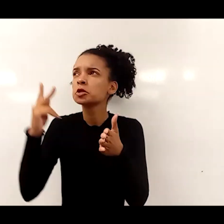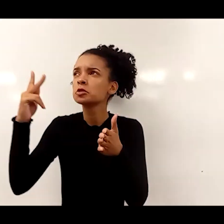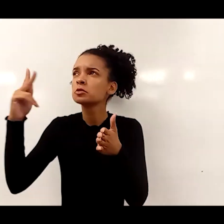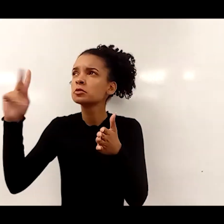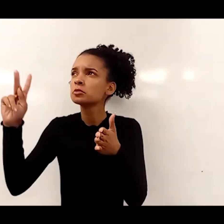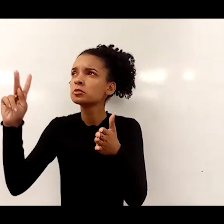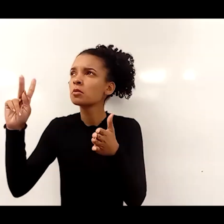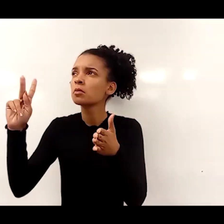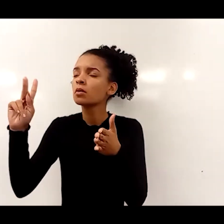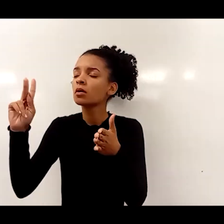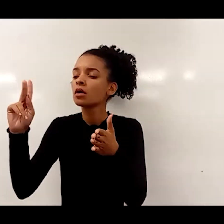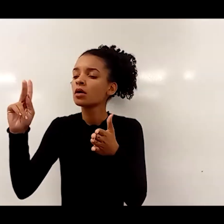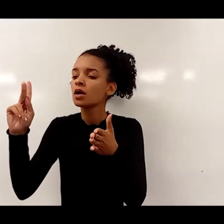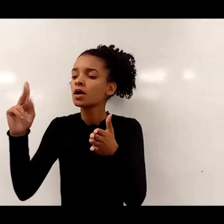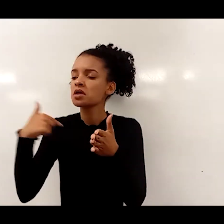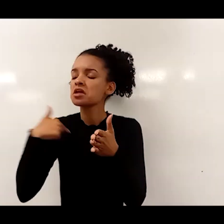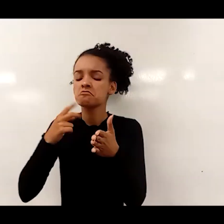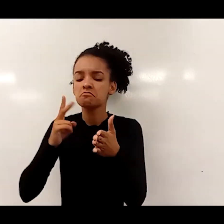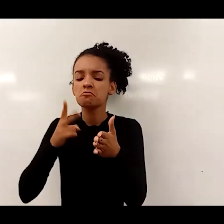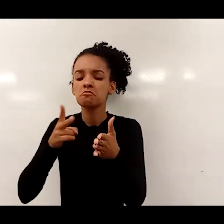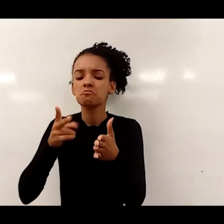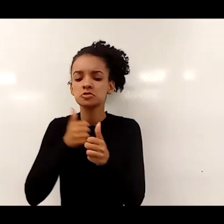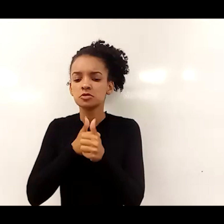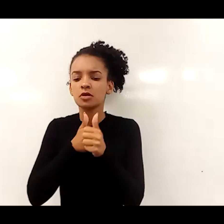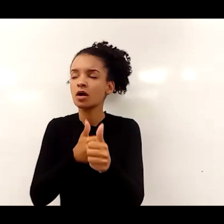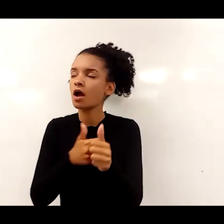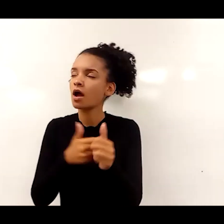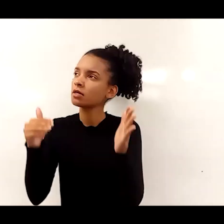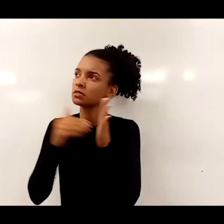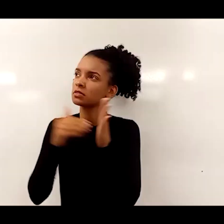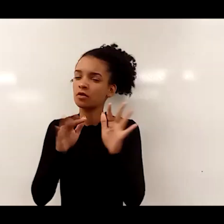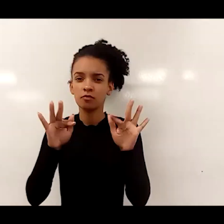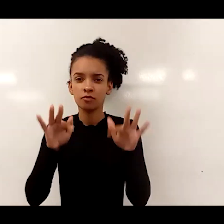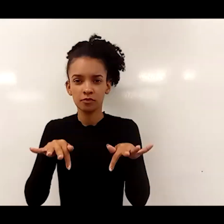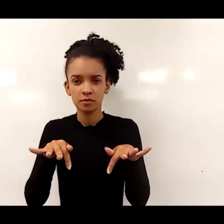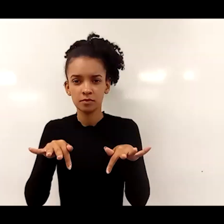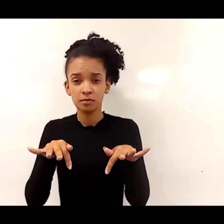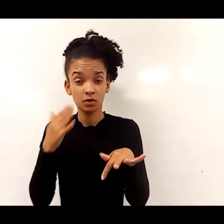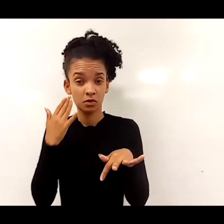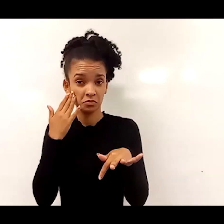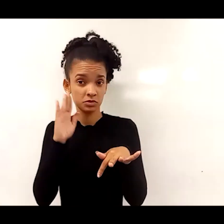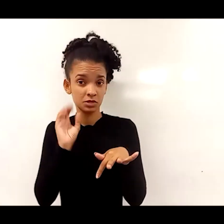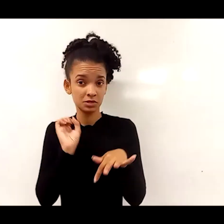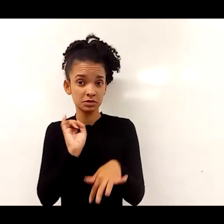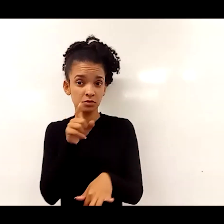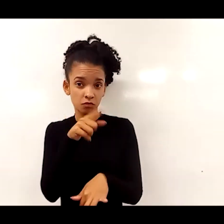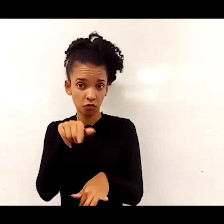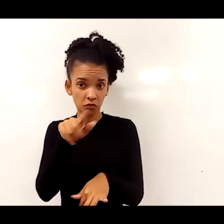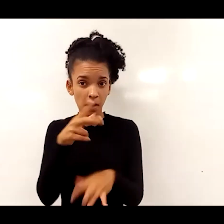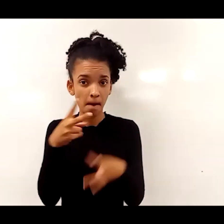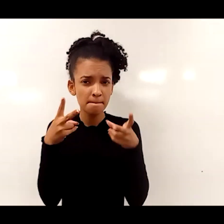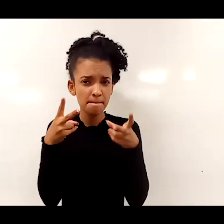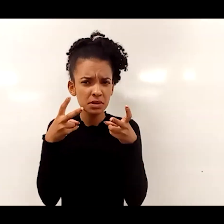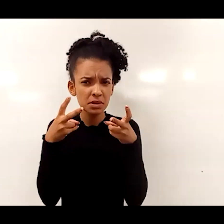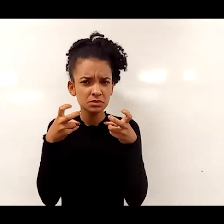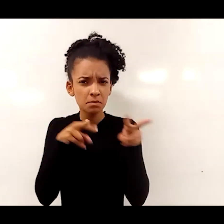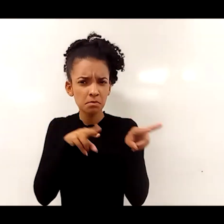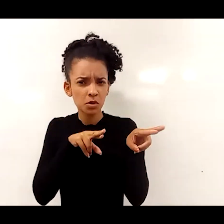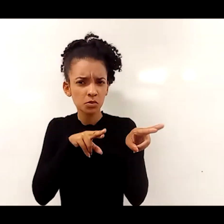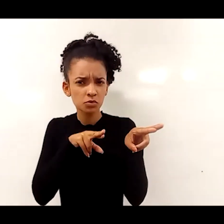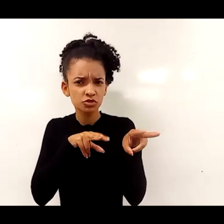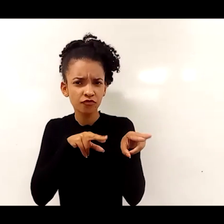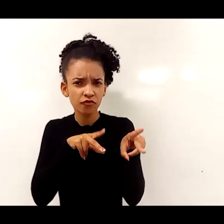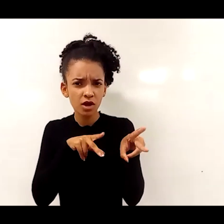o fim. Não sei se vocês perceberam a diferença aqui, né? Aqui não fala, ensina-me os